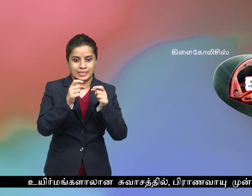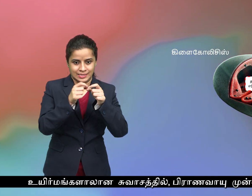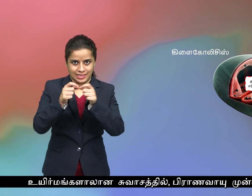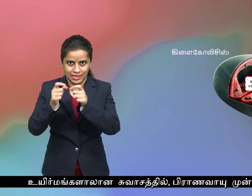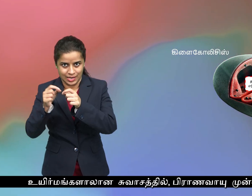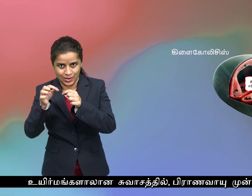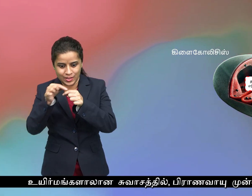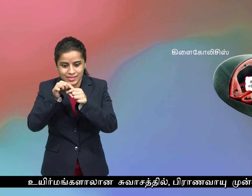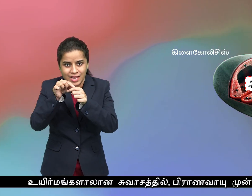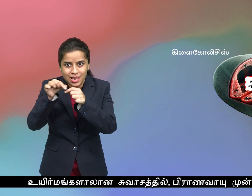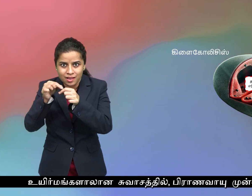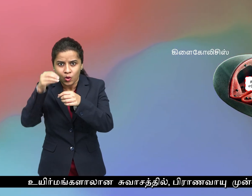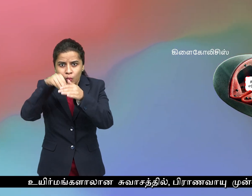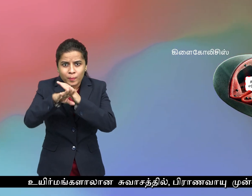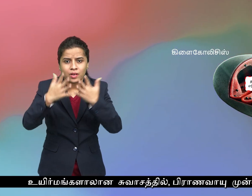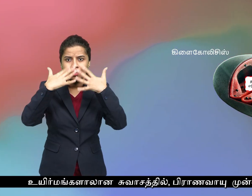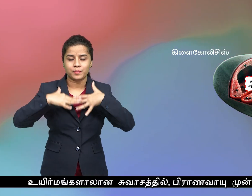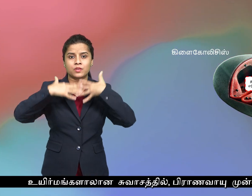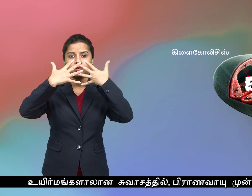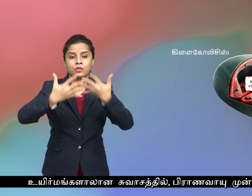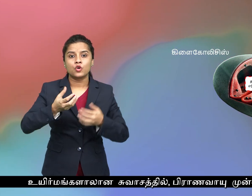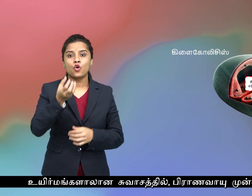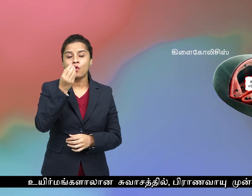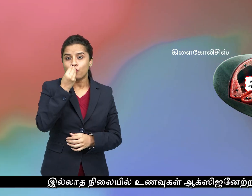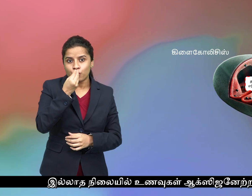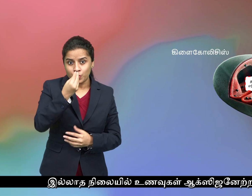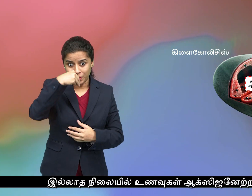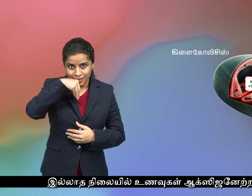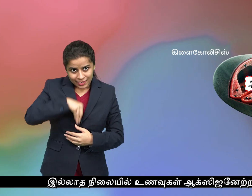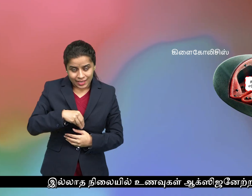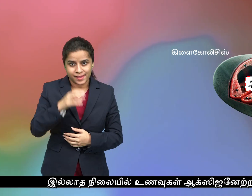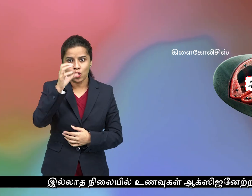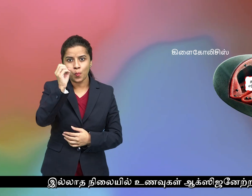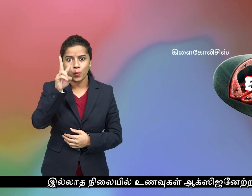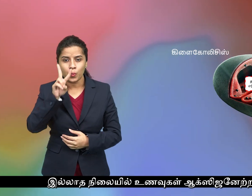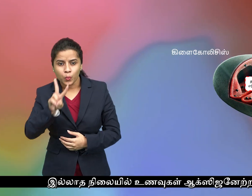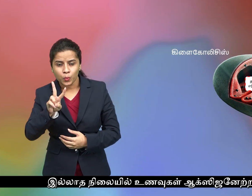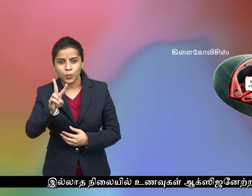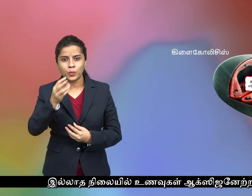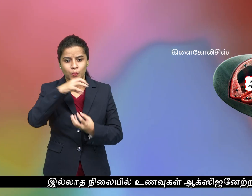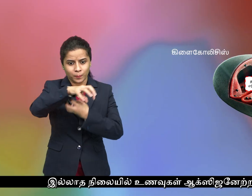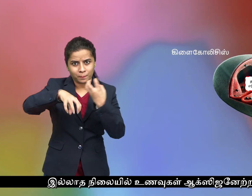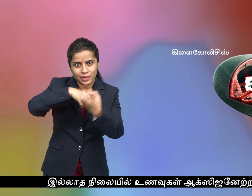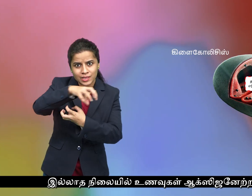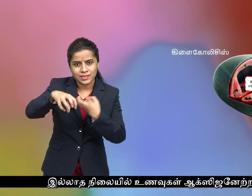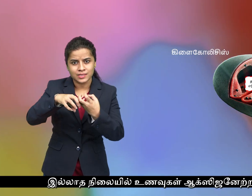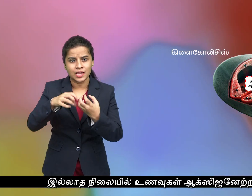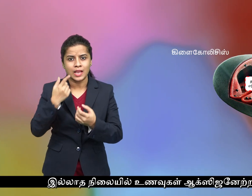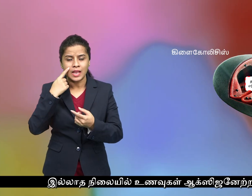உயிர்மங்களாலான சுவாசத்தில் பிராணவாயு முன்னிலையில் அல்லது இல்லாத நிலையில் உணவுகள் ஆக்சிஜனேற்றப்படுகின்றன.